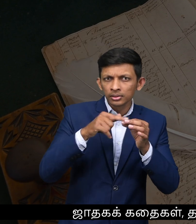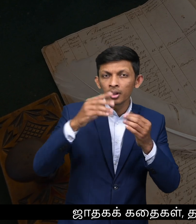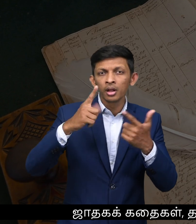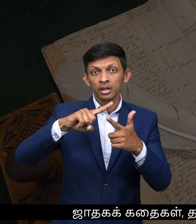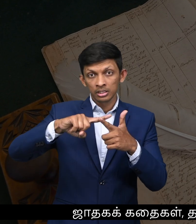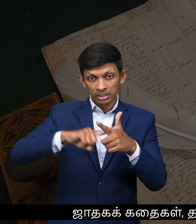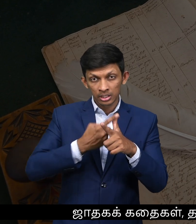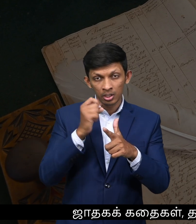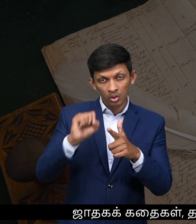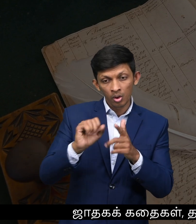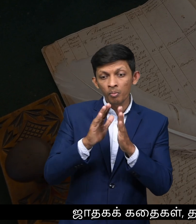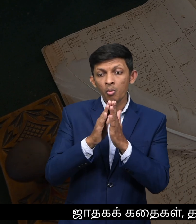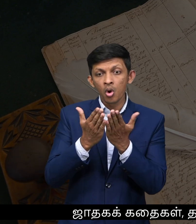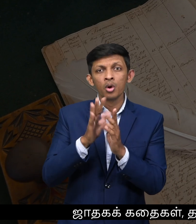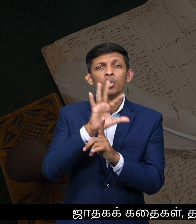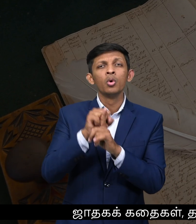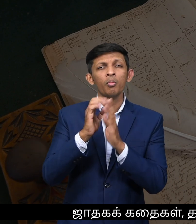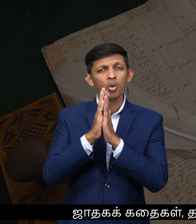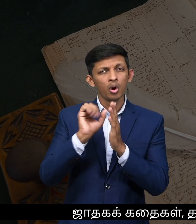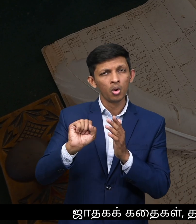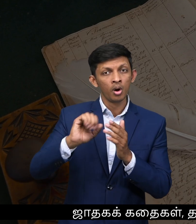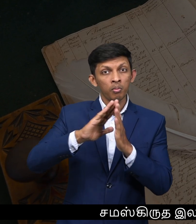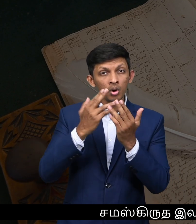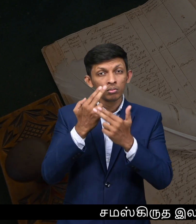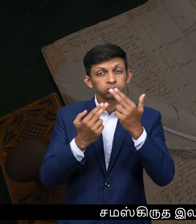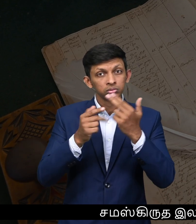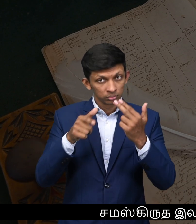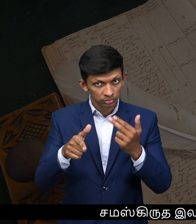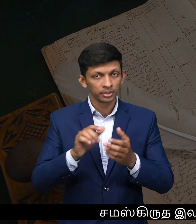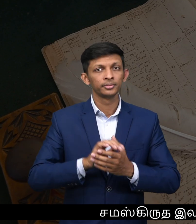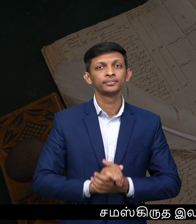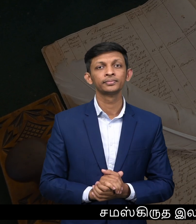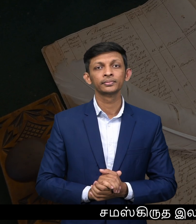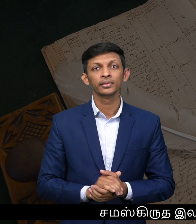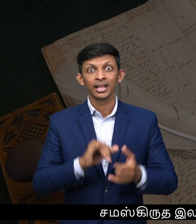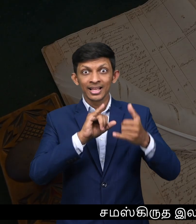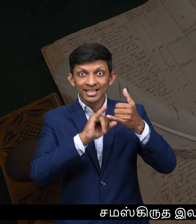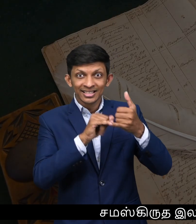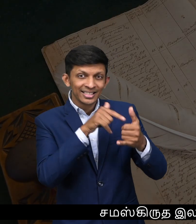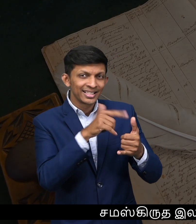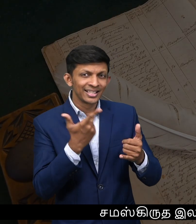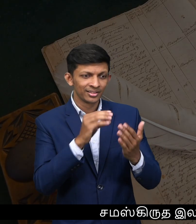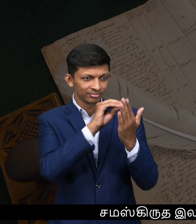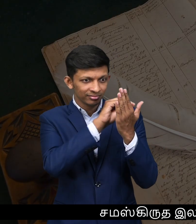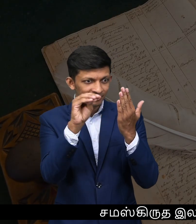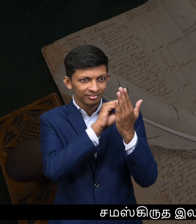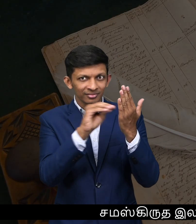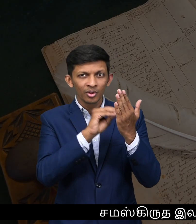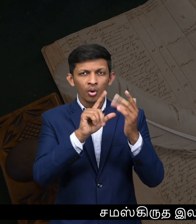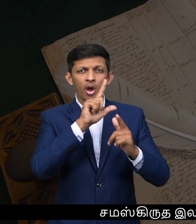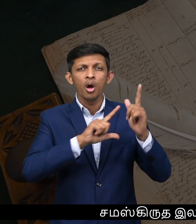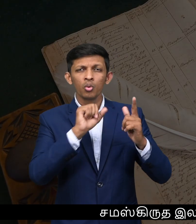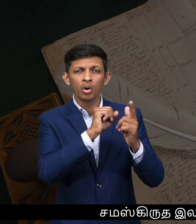ஜாதக கதைகள், தமிழில் சங்க இலக்கியம் மற்றும் சமஸ்கிருத இலக்கியங்களை ஆராயுங்கள்.